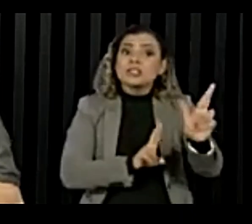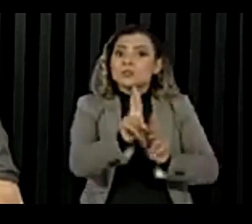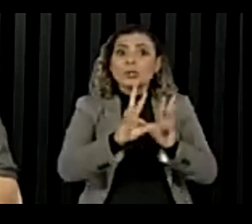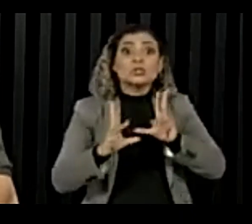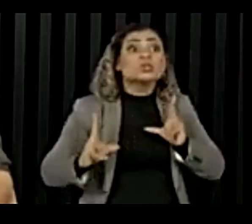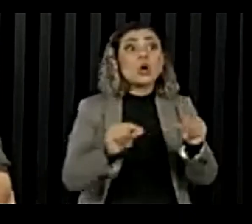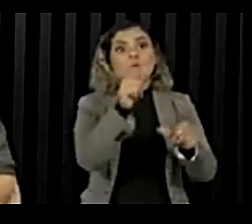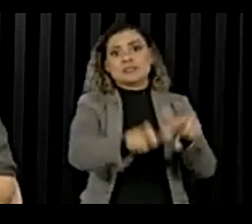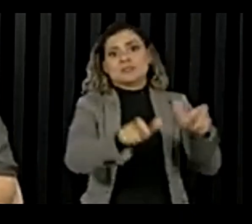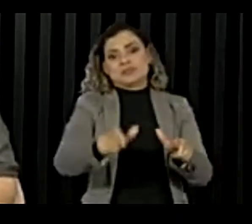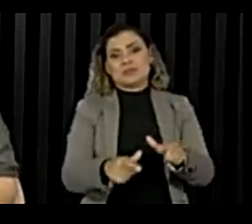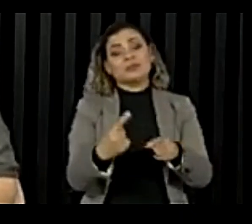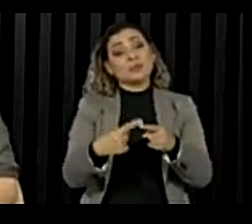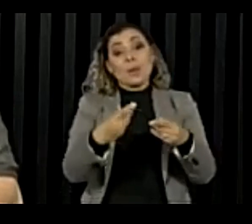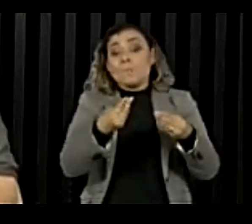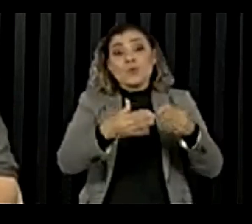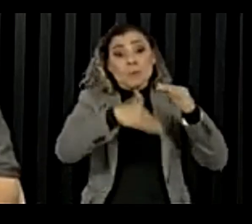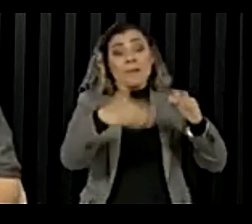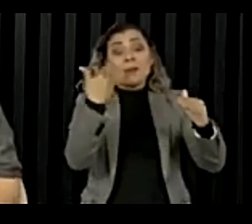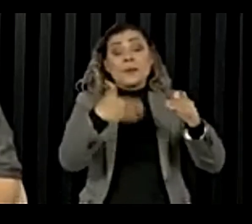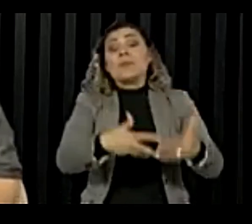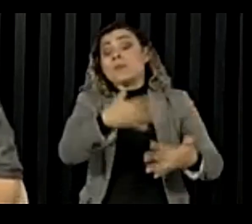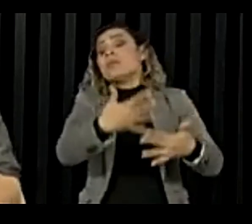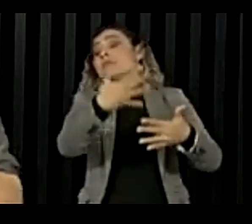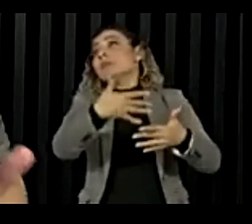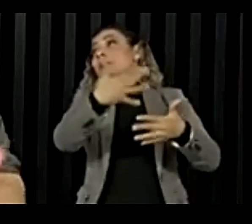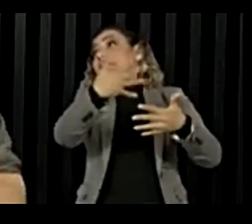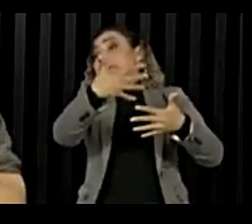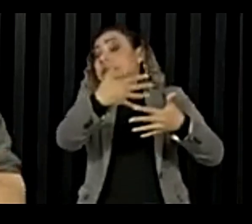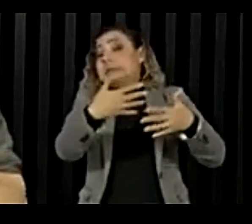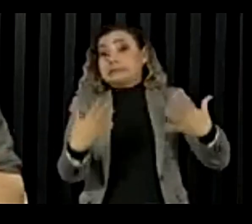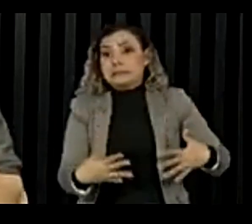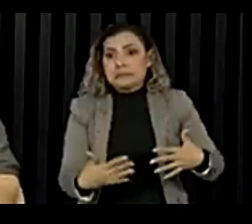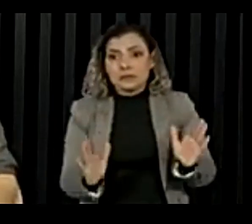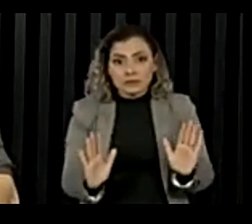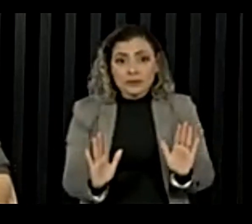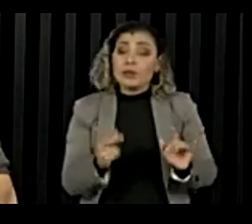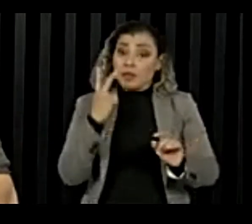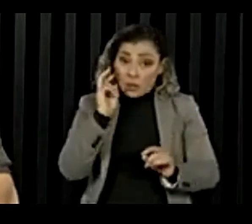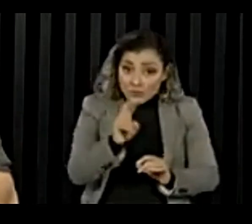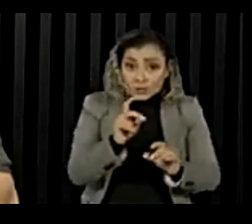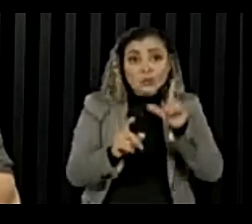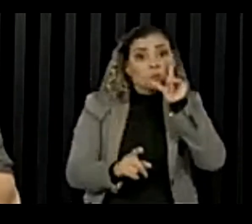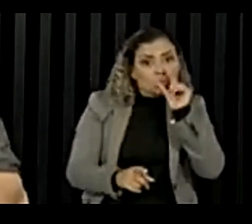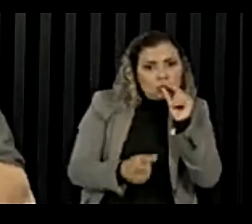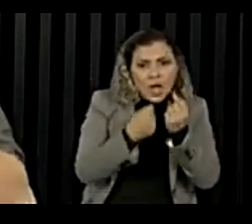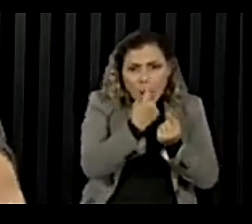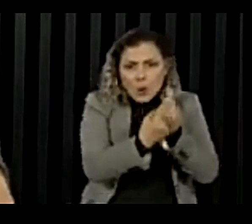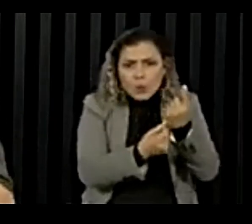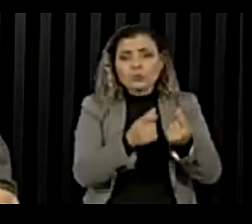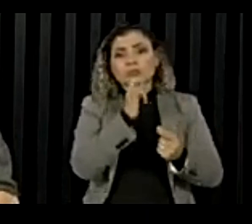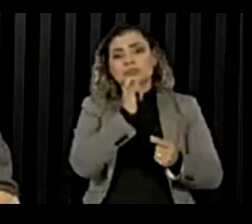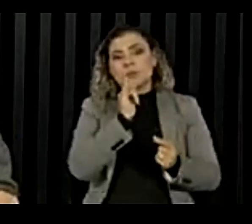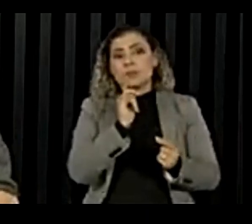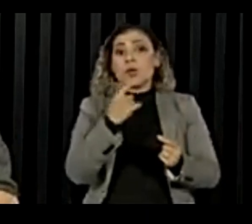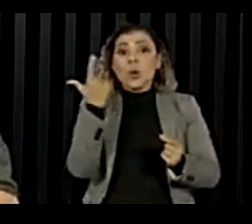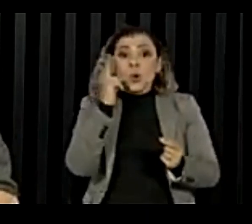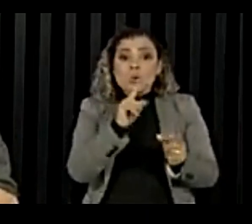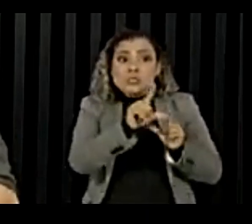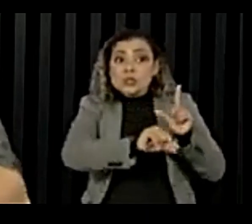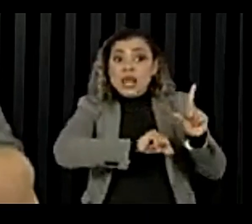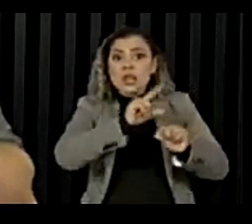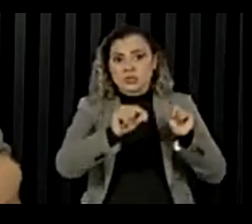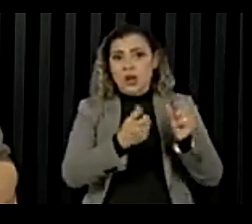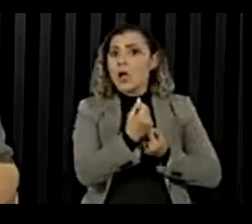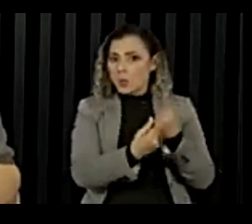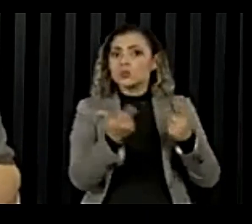né? Pelo volume de mentions. Então, dentro do Twitter, eu costumo ver as mentions de contas verificadas, porque ali eu consigo fazer um filtro melhor.